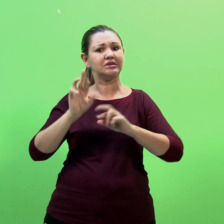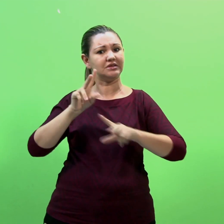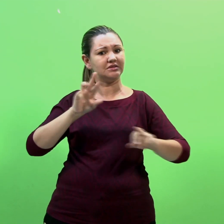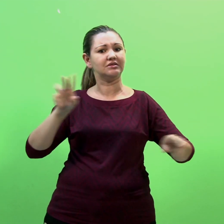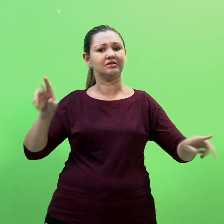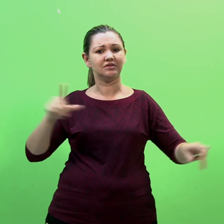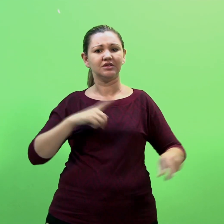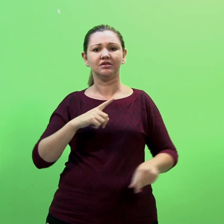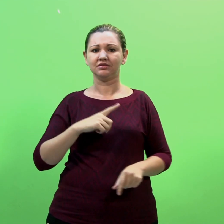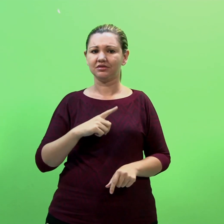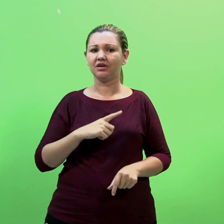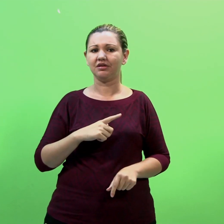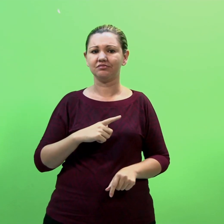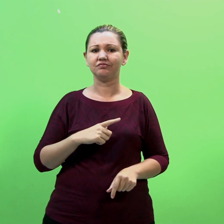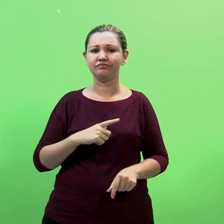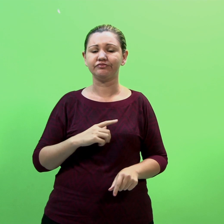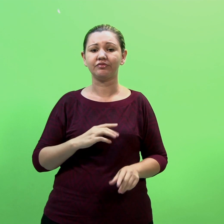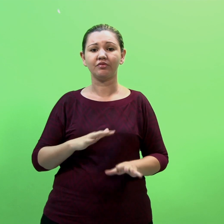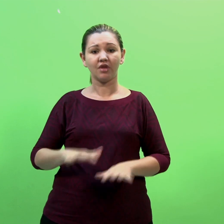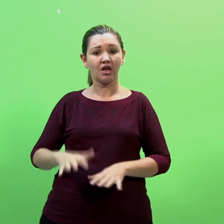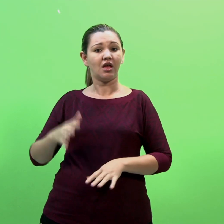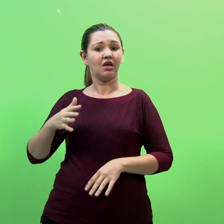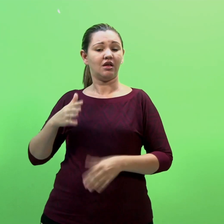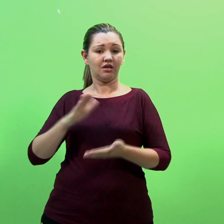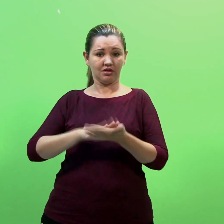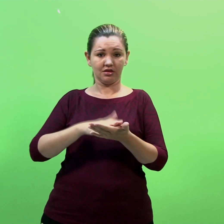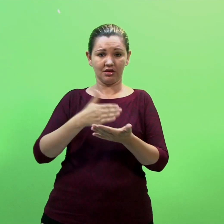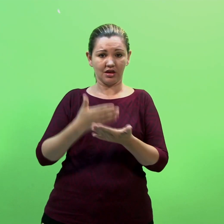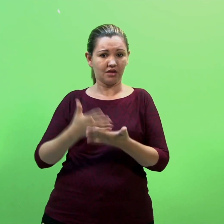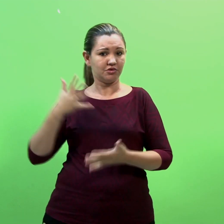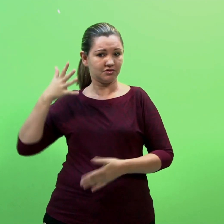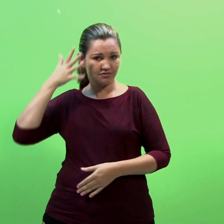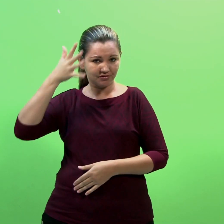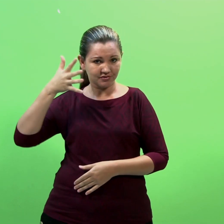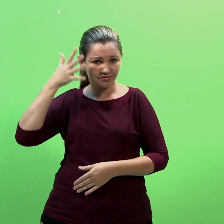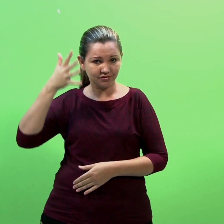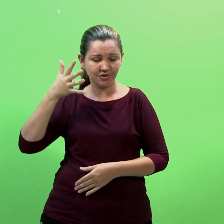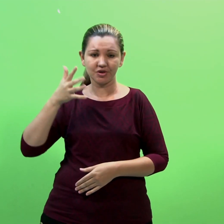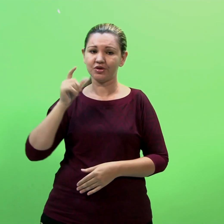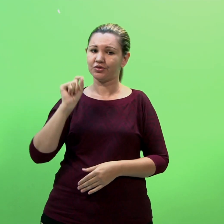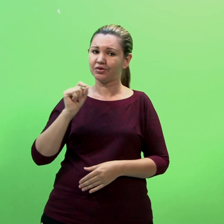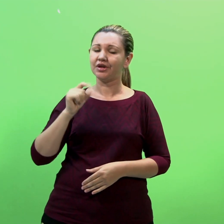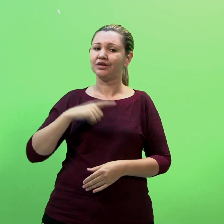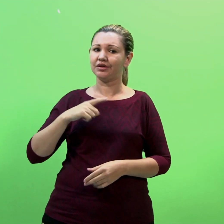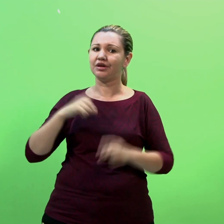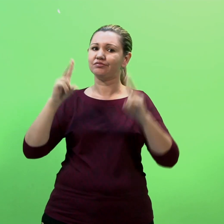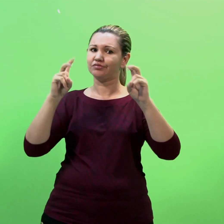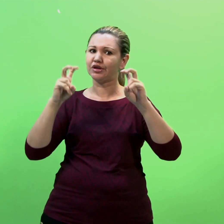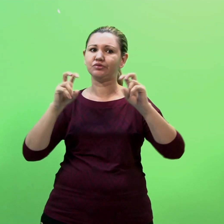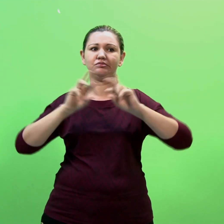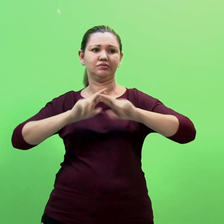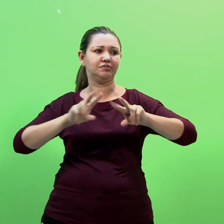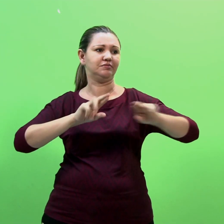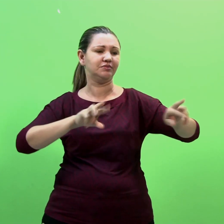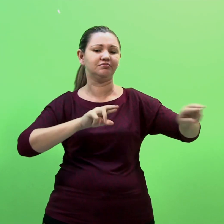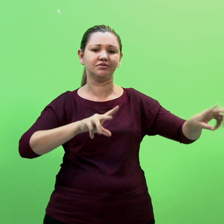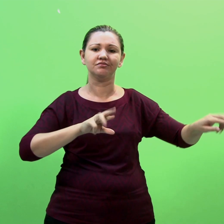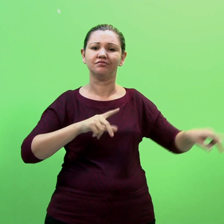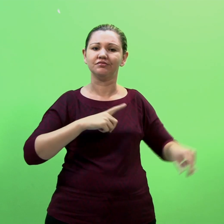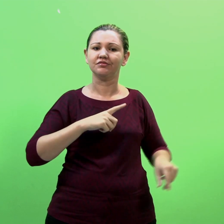intérpretes de conferência atuam em eventos diferentes com assuntos distintos, sendo que alguns são especialistas, já